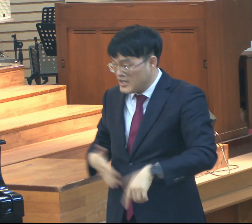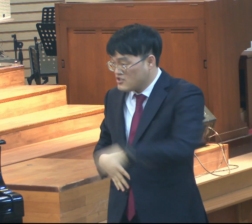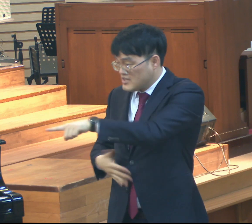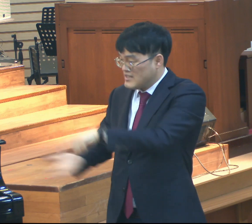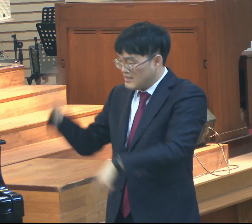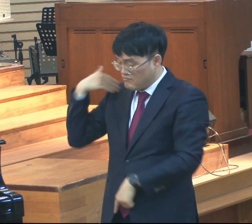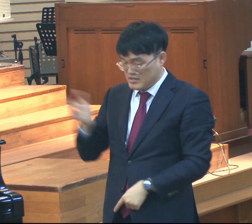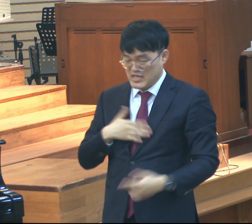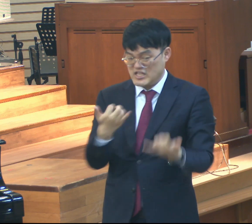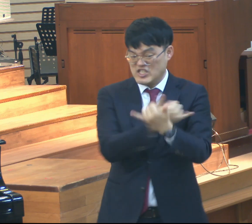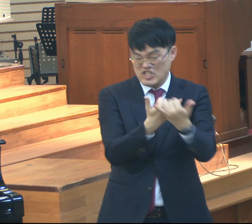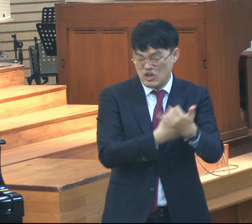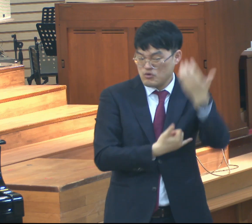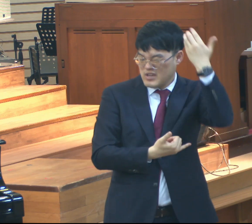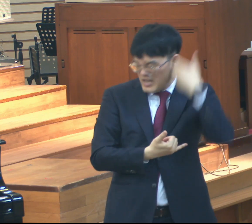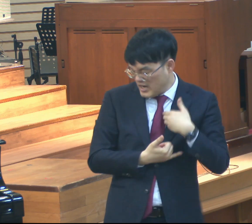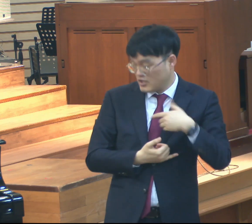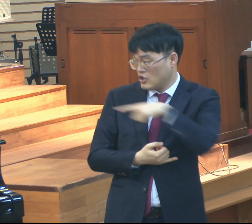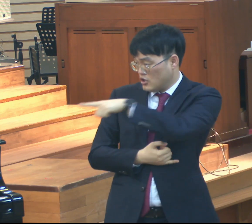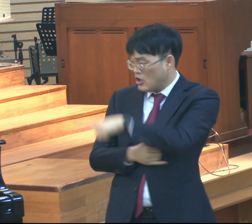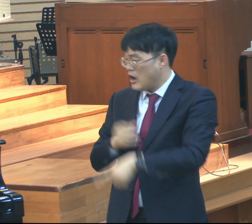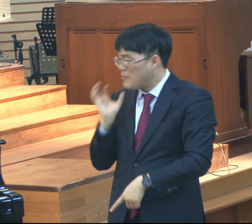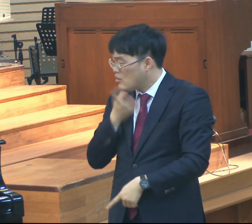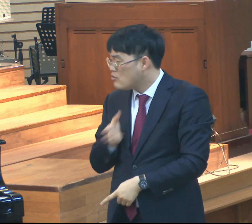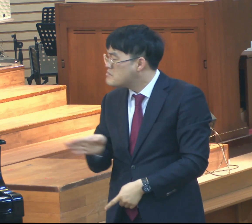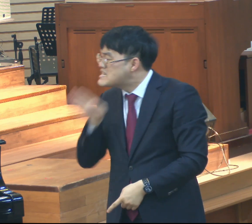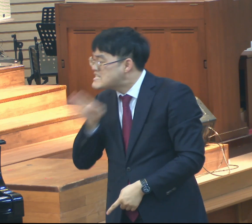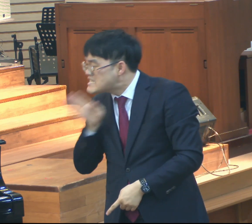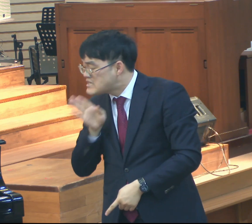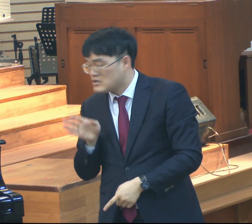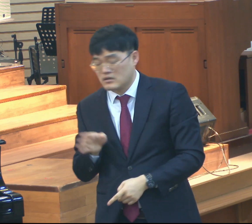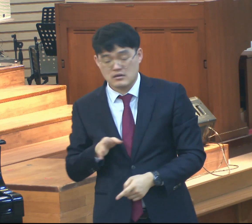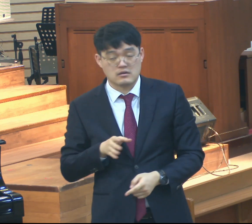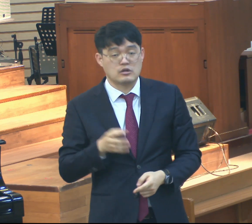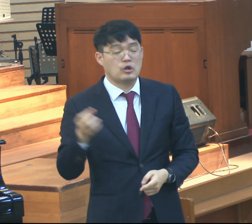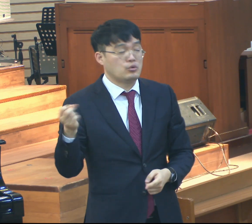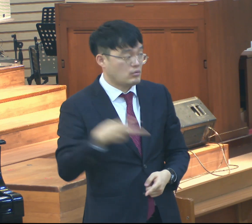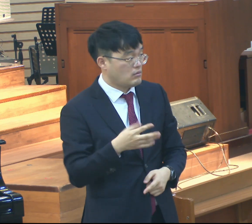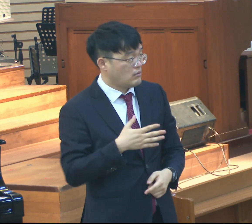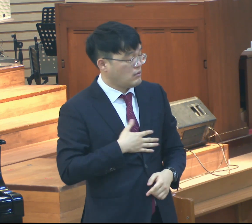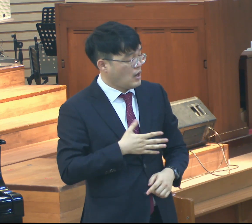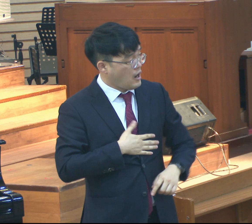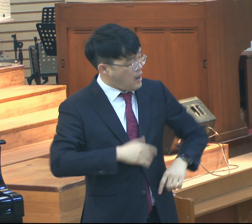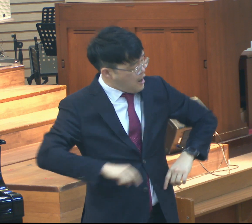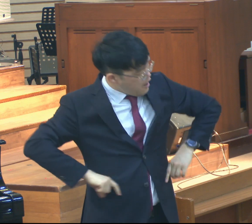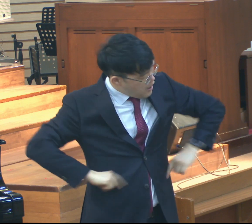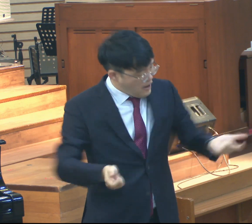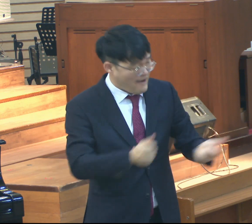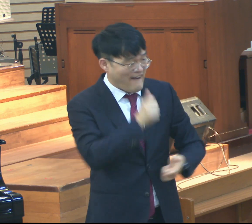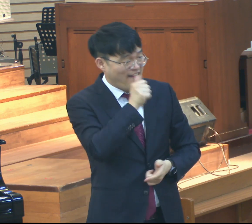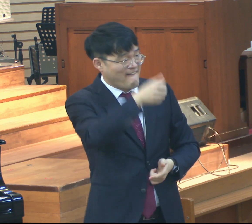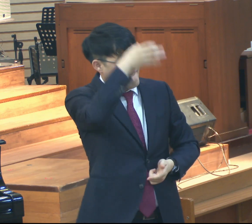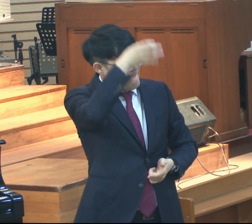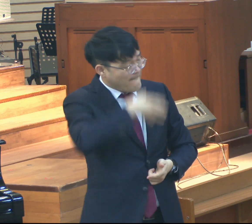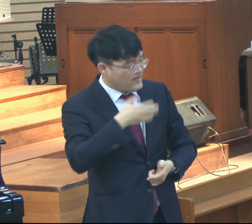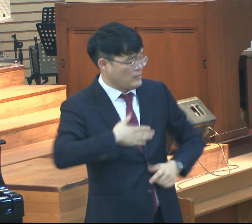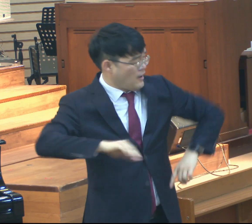것입니다. 베드로는 더 이상 부인할 수 없는 상황이었지만 또다시 그는 철면피하게 부인하고 말았습니다.